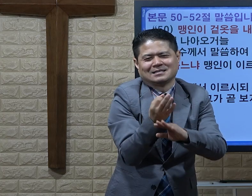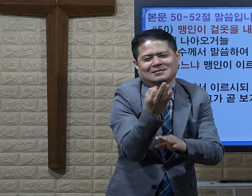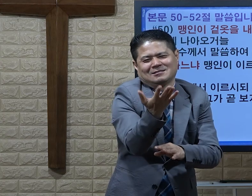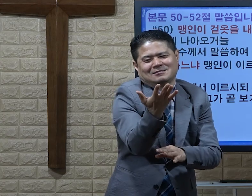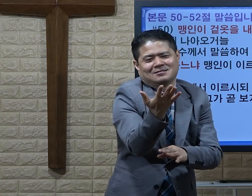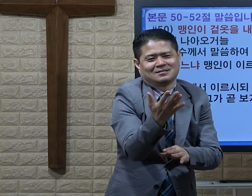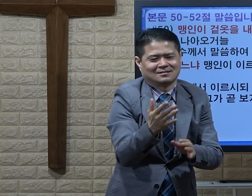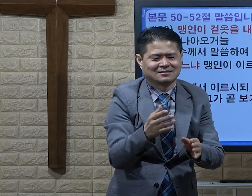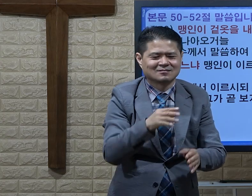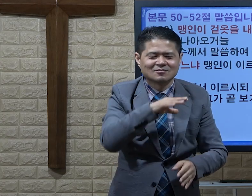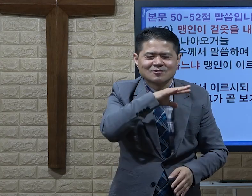저에게 주세요.